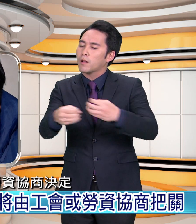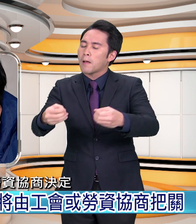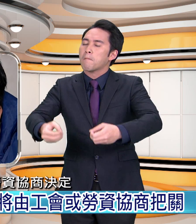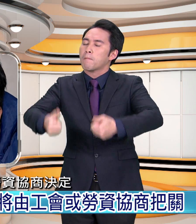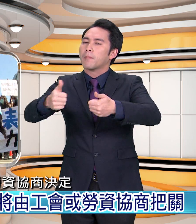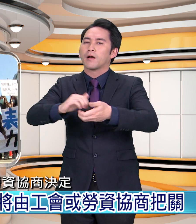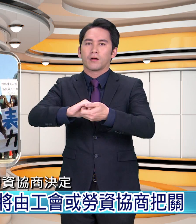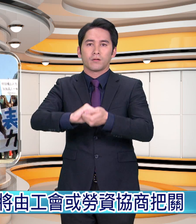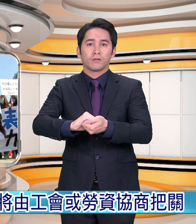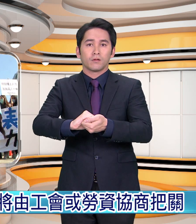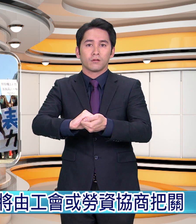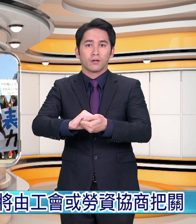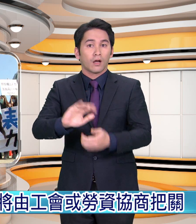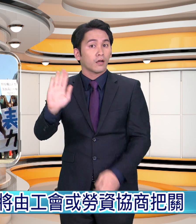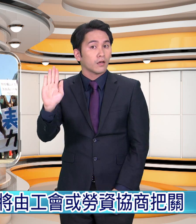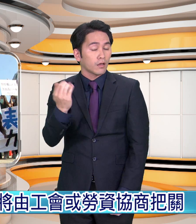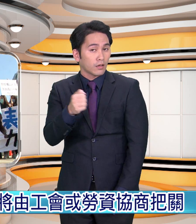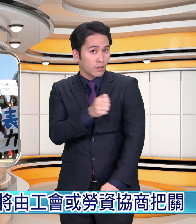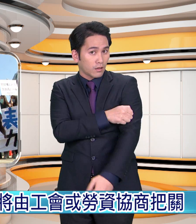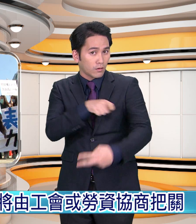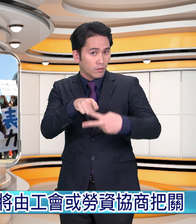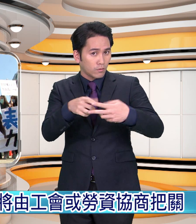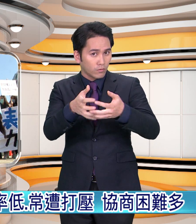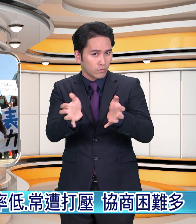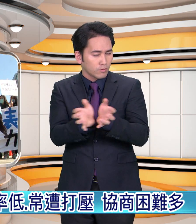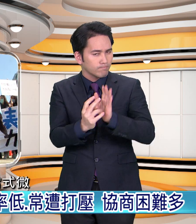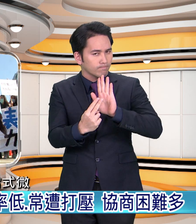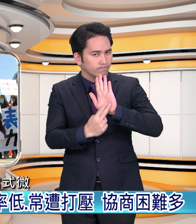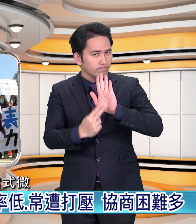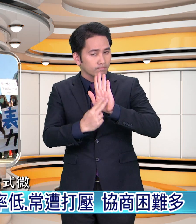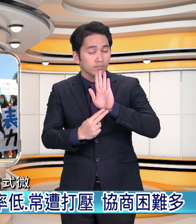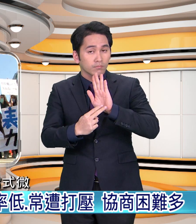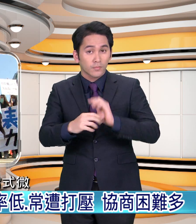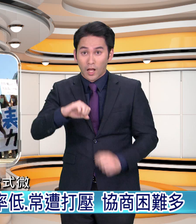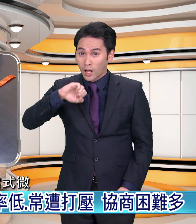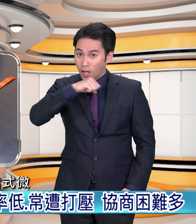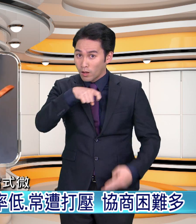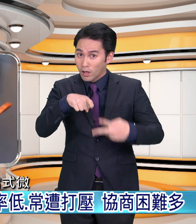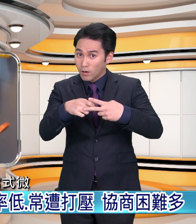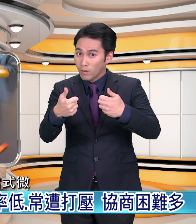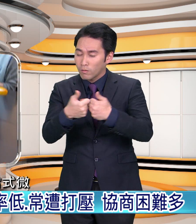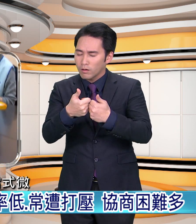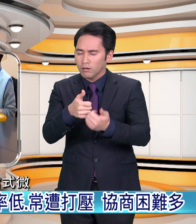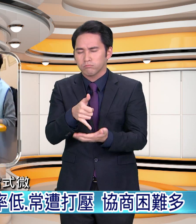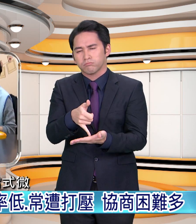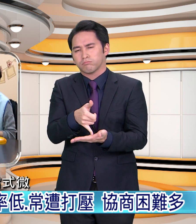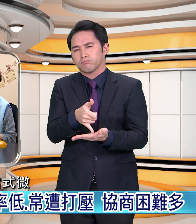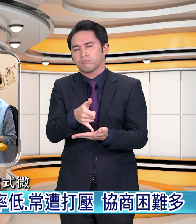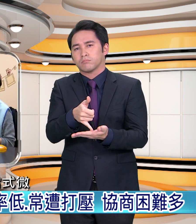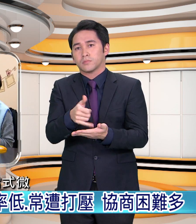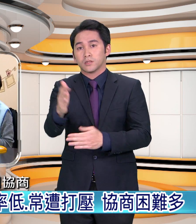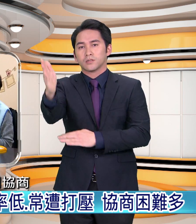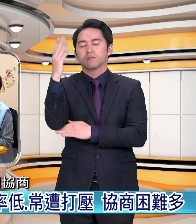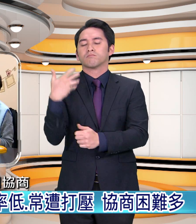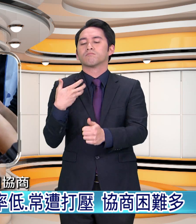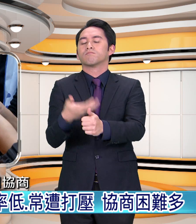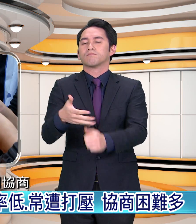决定。不过劳团表示，台湾工会力量相当示威，政府希